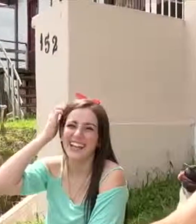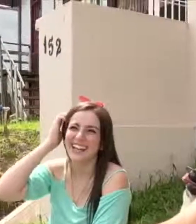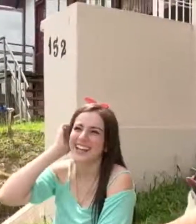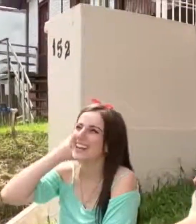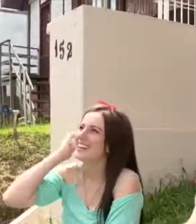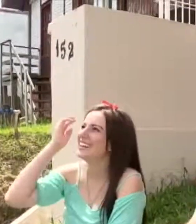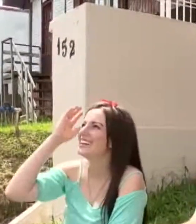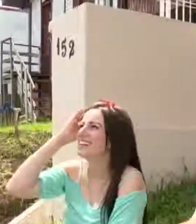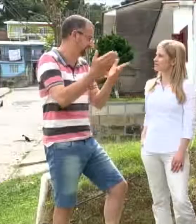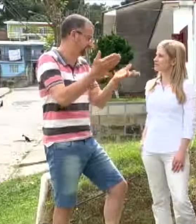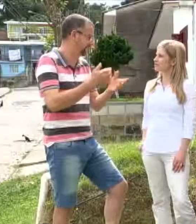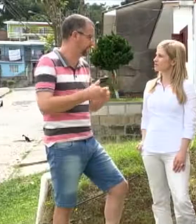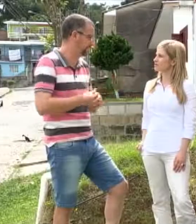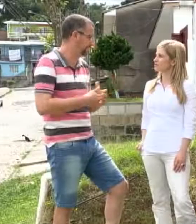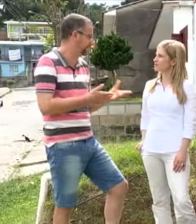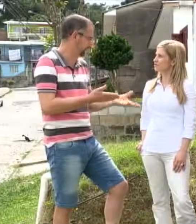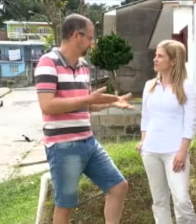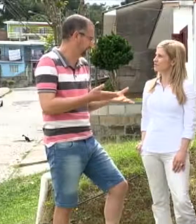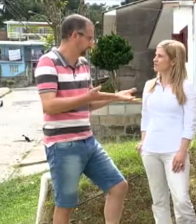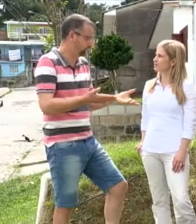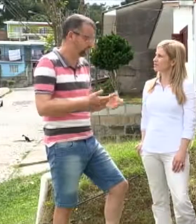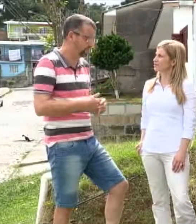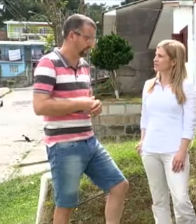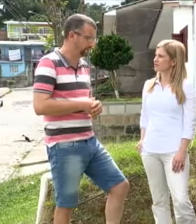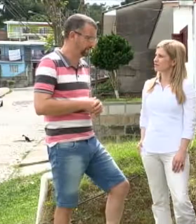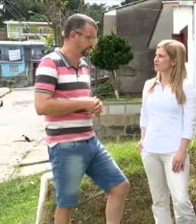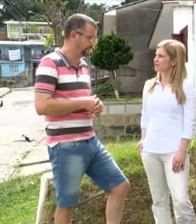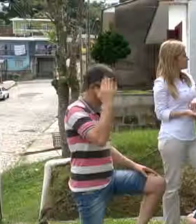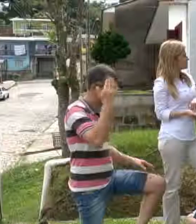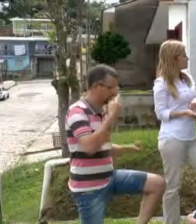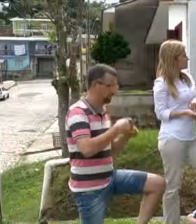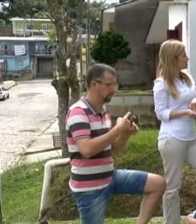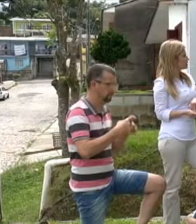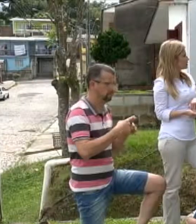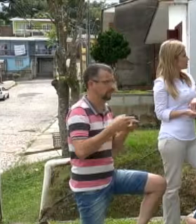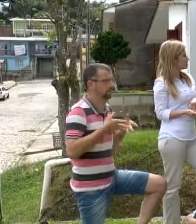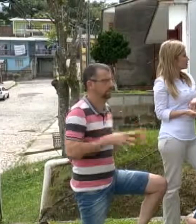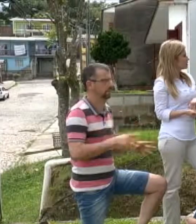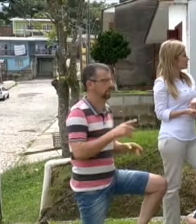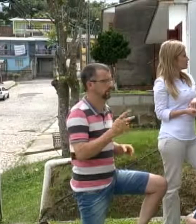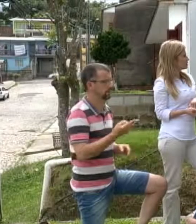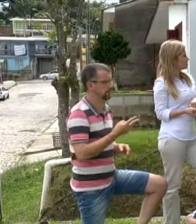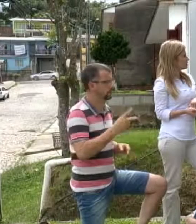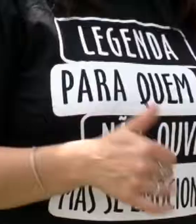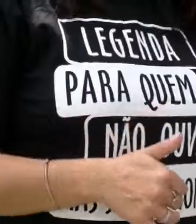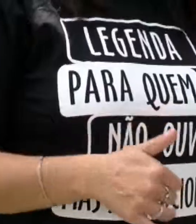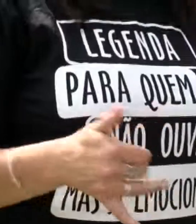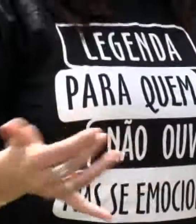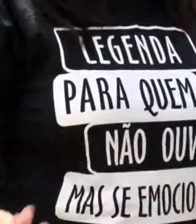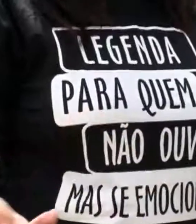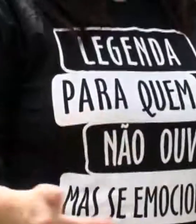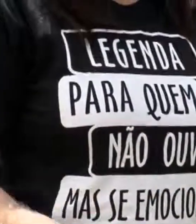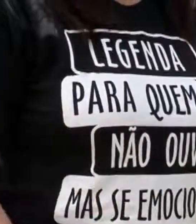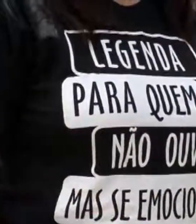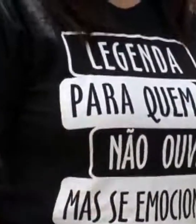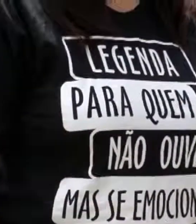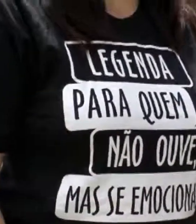visível. Pai e mãe ajudam os dois irmãos e se revezam na tradução. A mãe deles